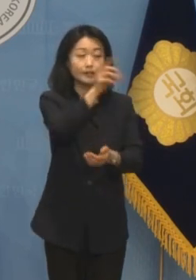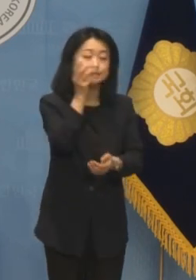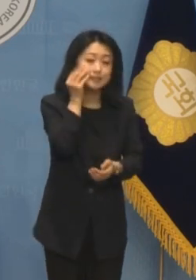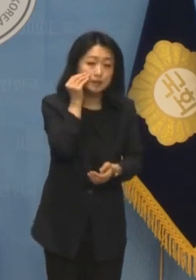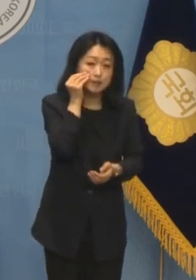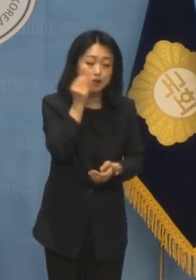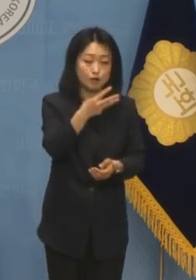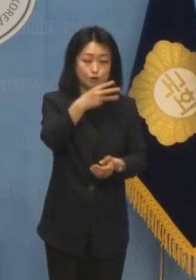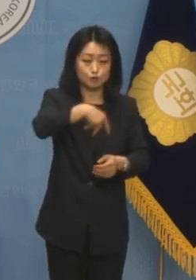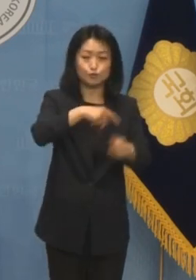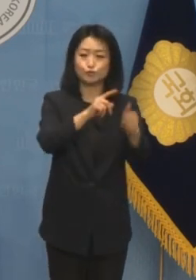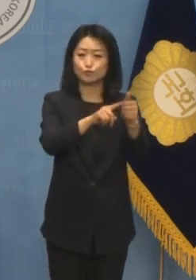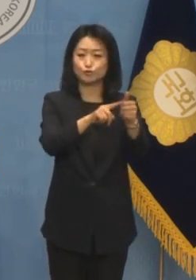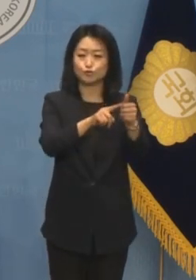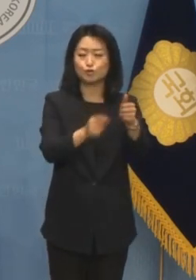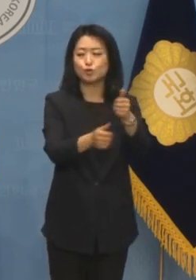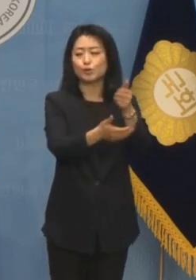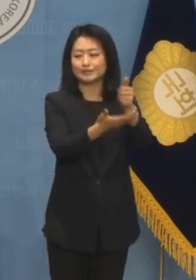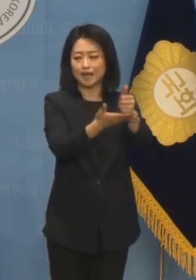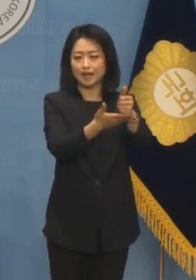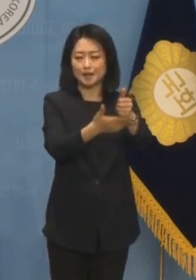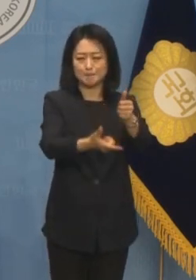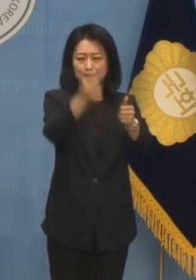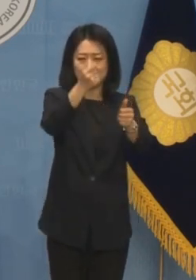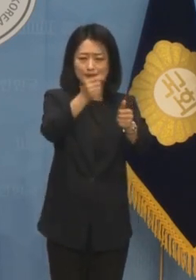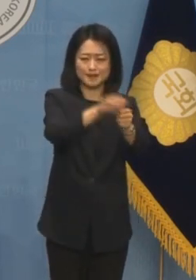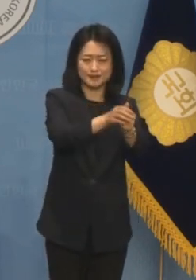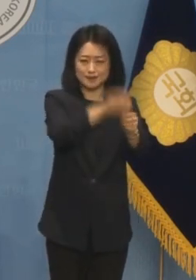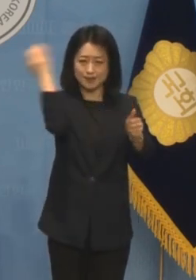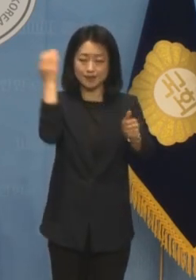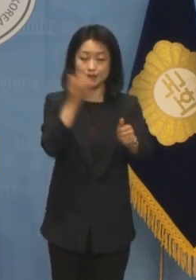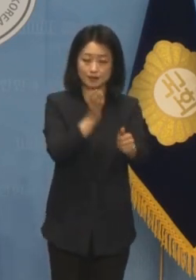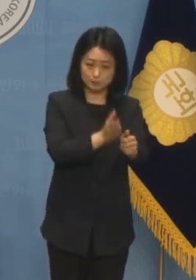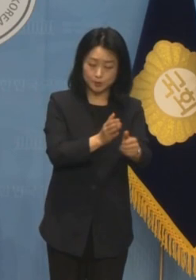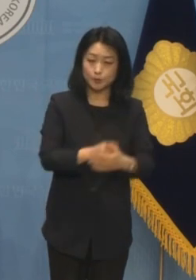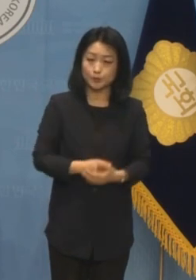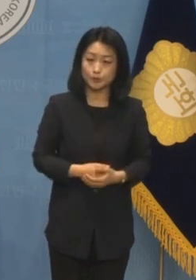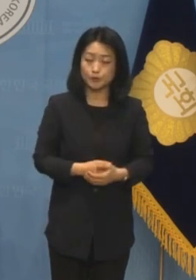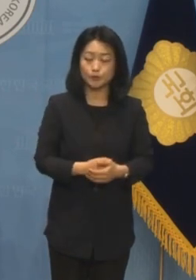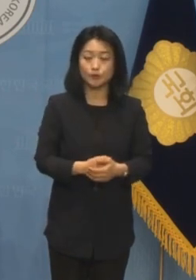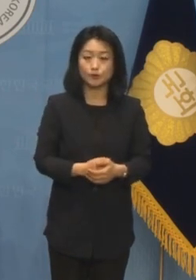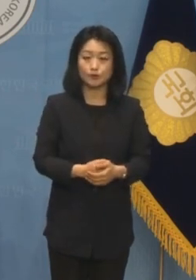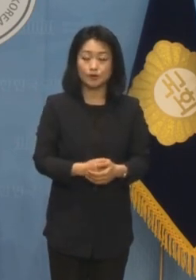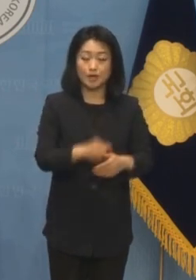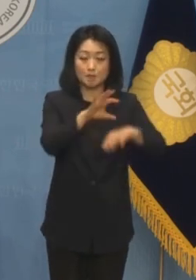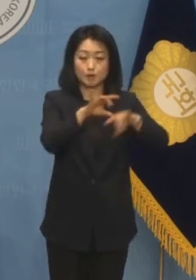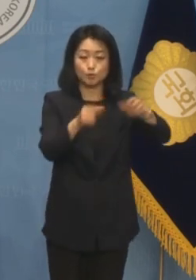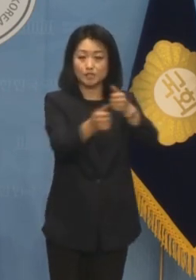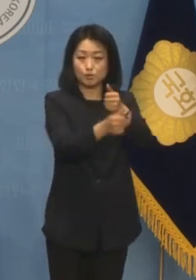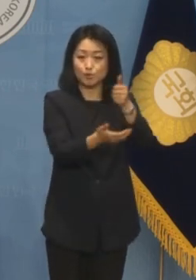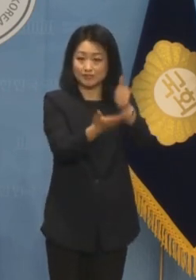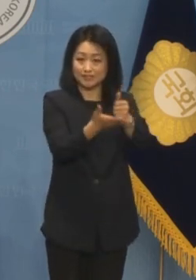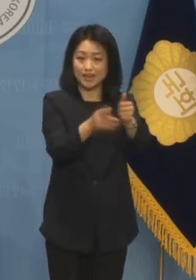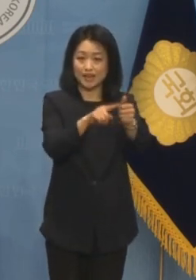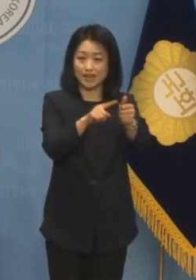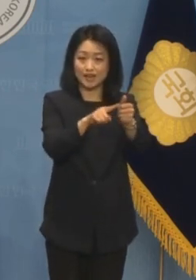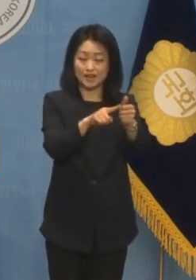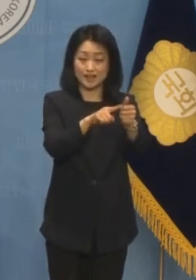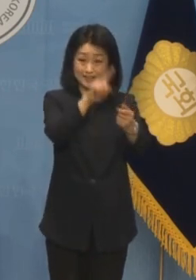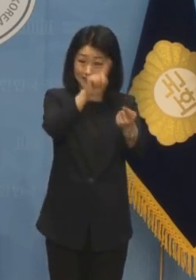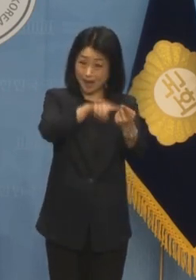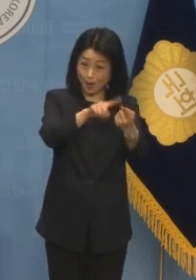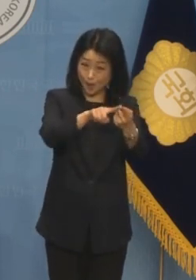류일임 위원장을 당장 해촉하십시오. 류일인 방심위원장을